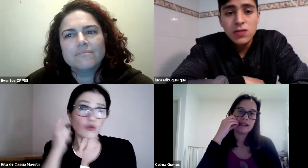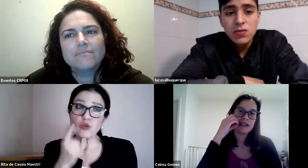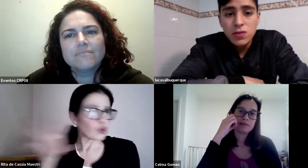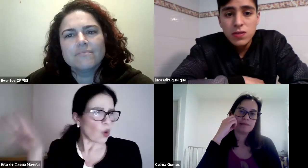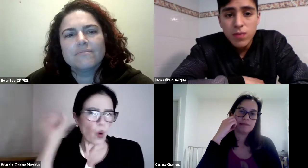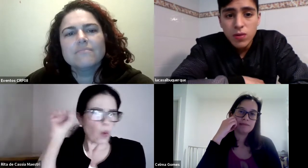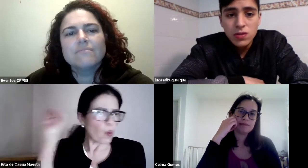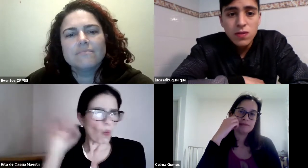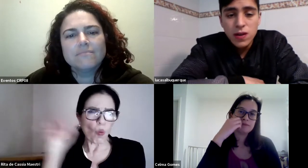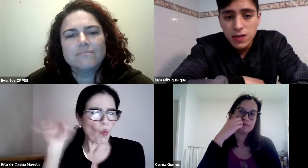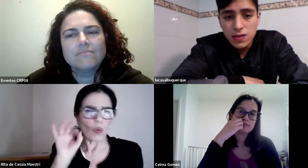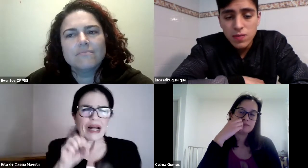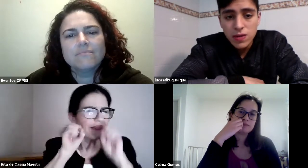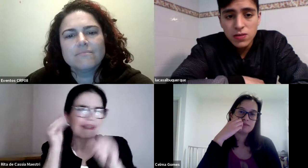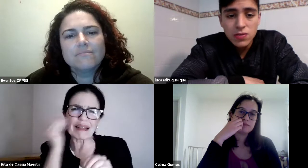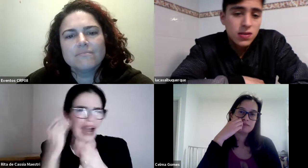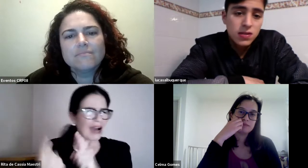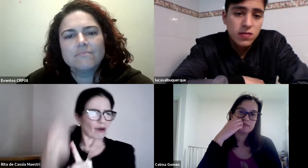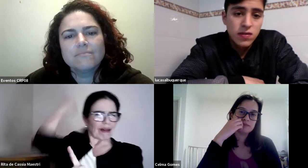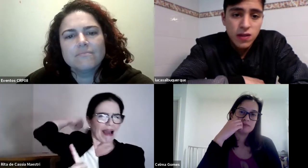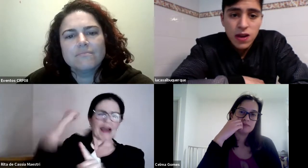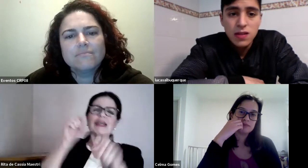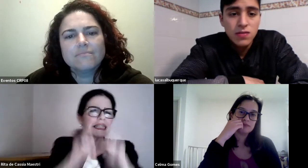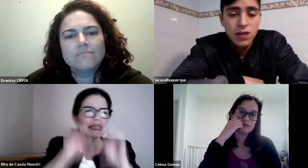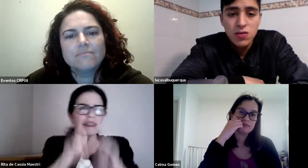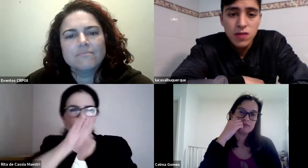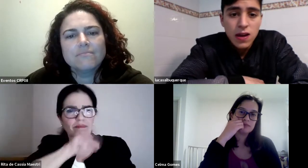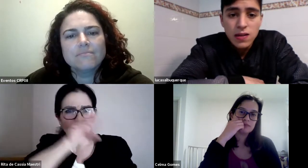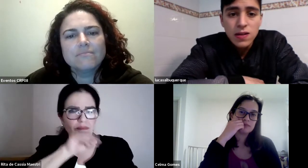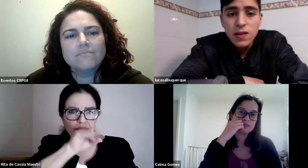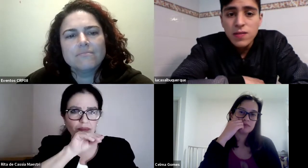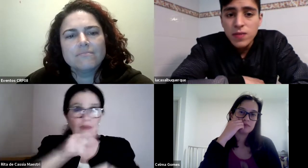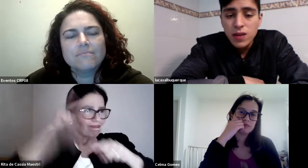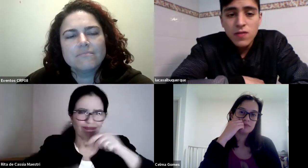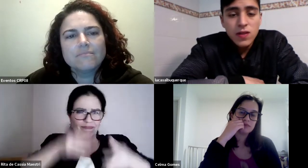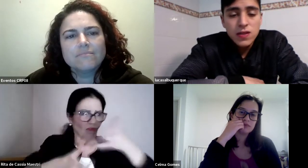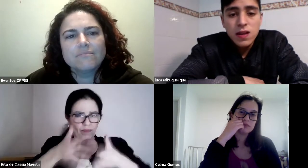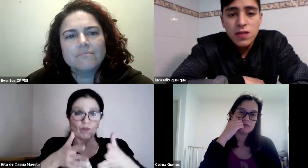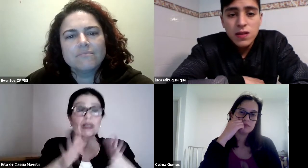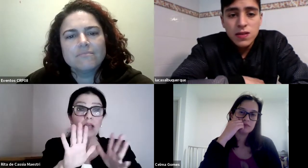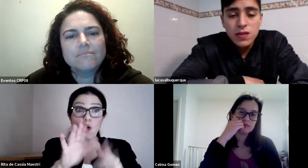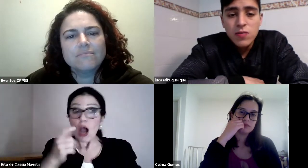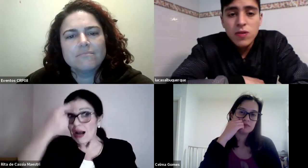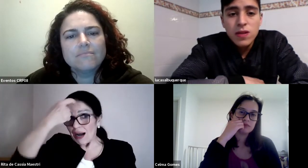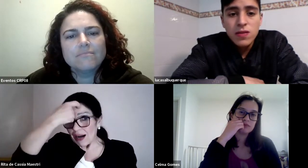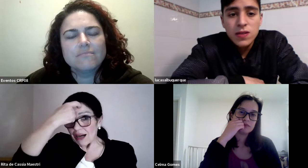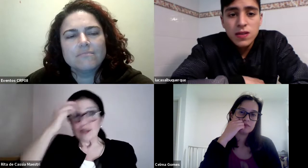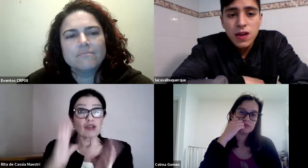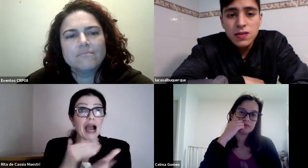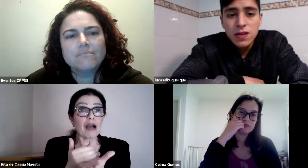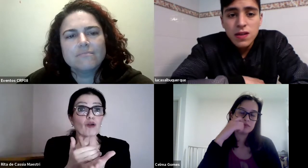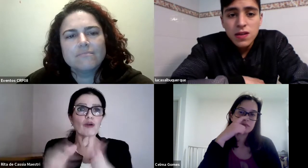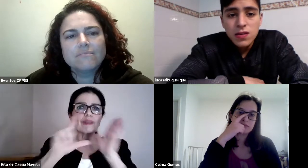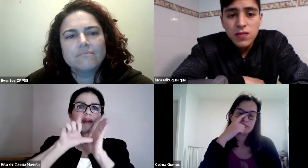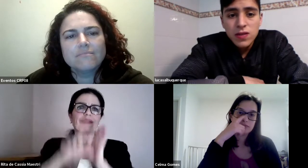roubado desses surdos, imposto uma oralização para esses surdos, eles não ouviam nada, não entendiam nada, e foi ensinada a oralização, proibida a língua de